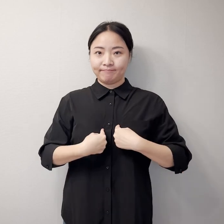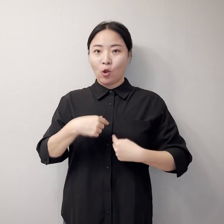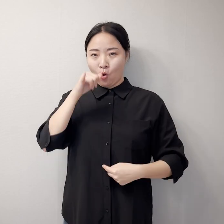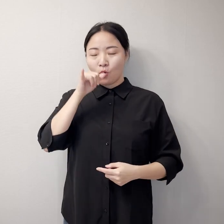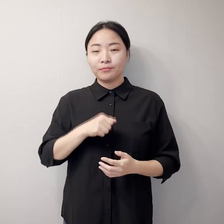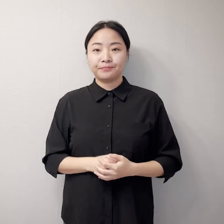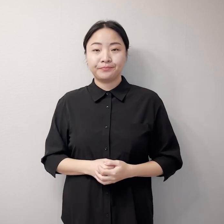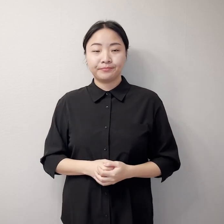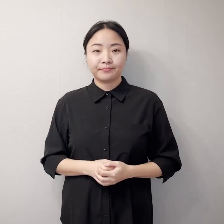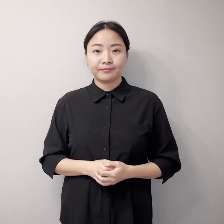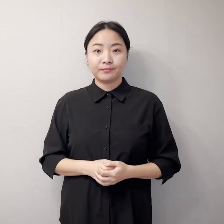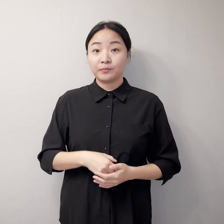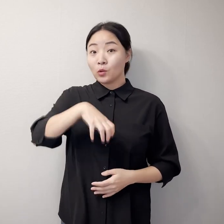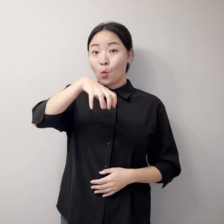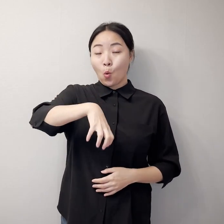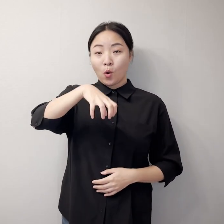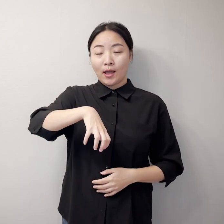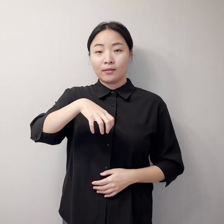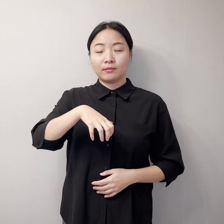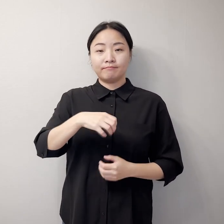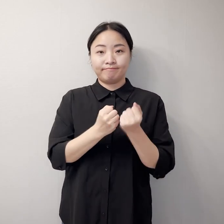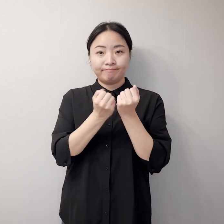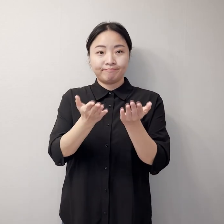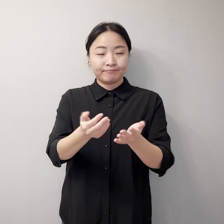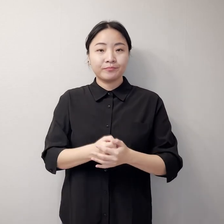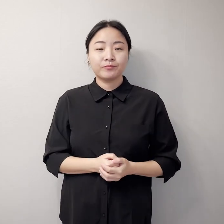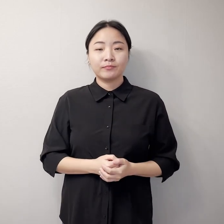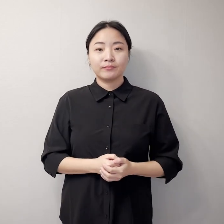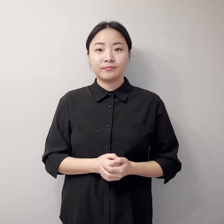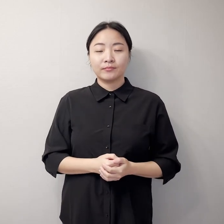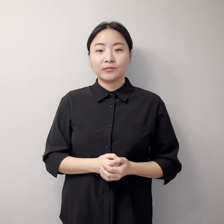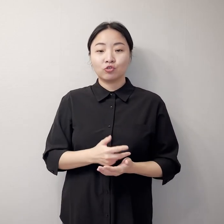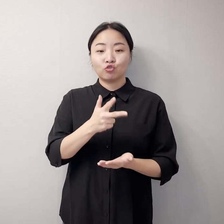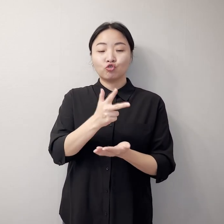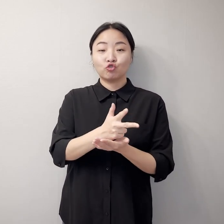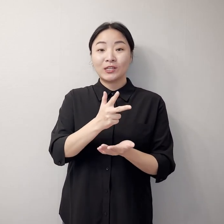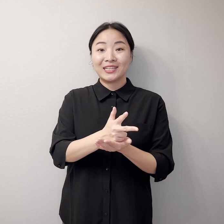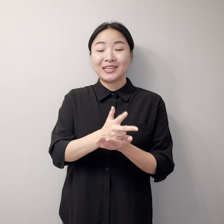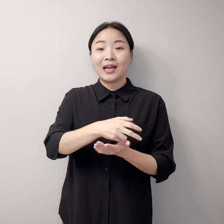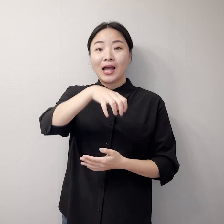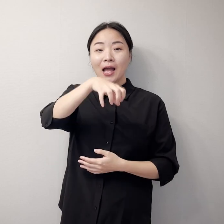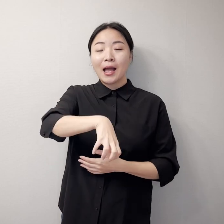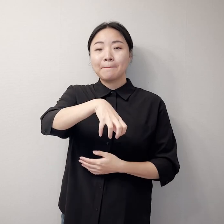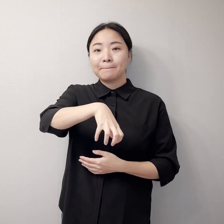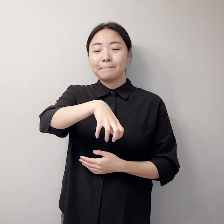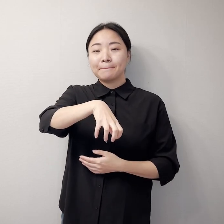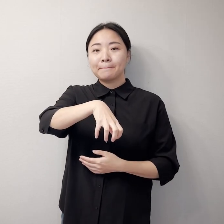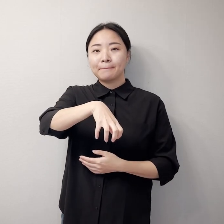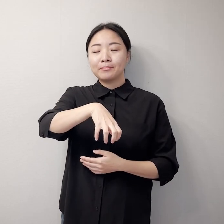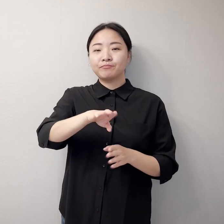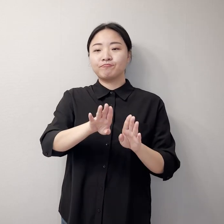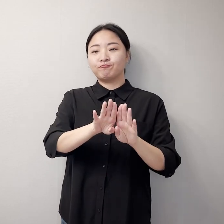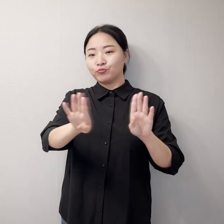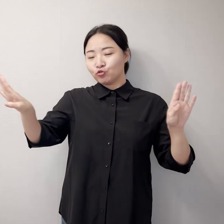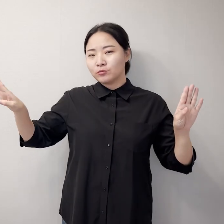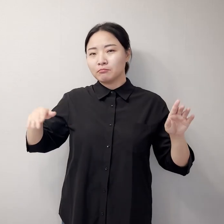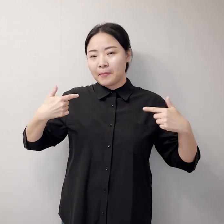공간 안내 출입구는 주차장 앞에 큰 입구이며 상시 열려